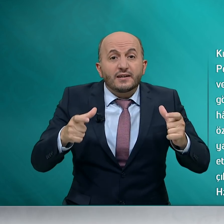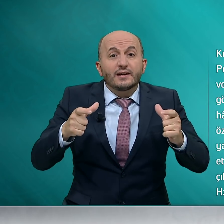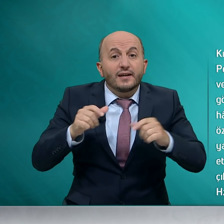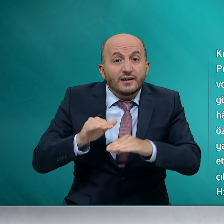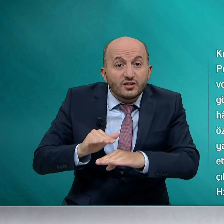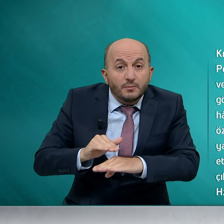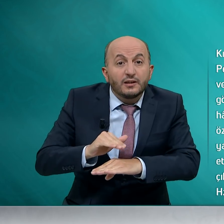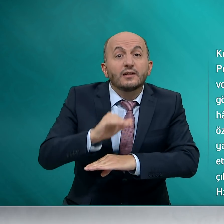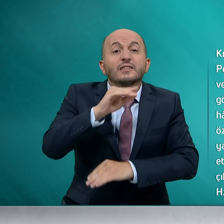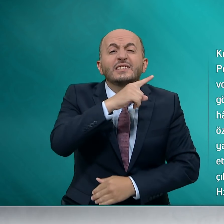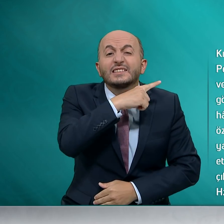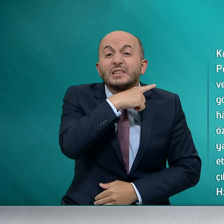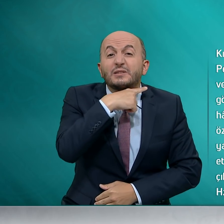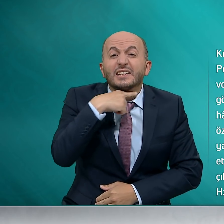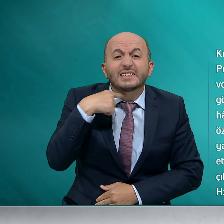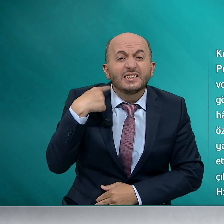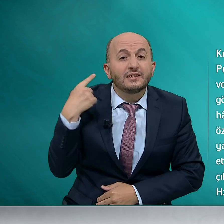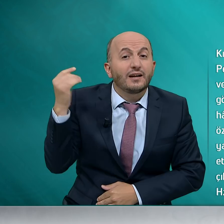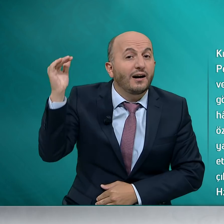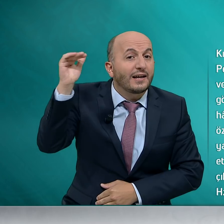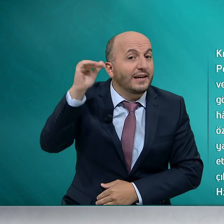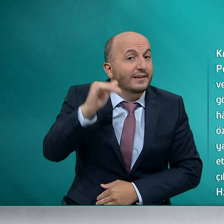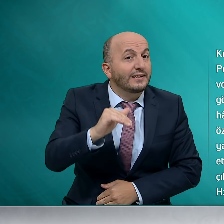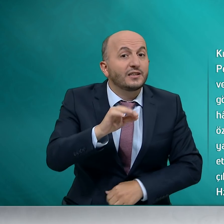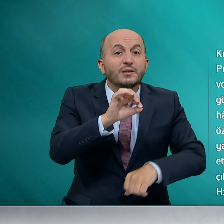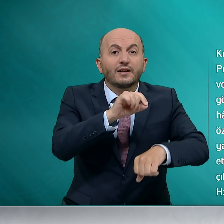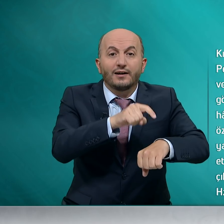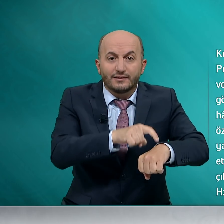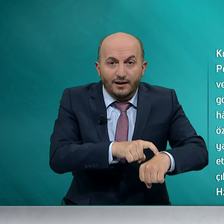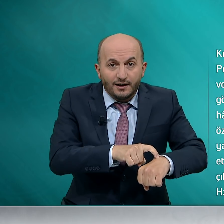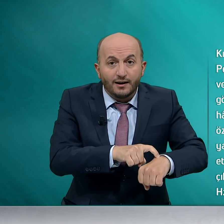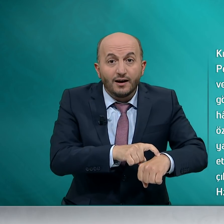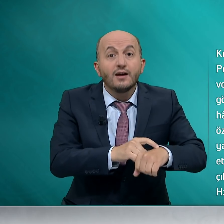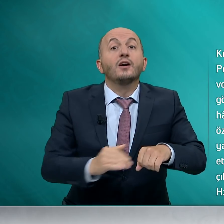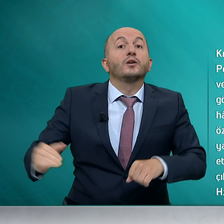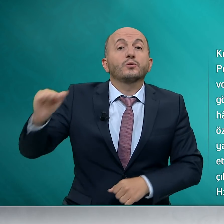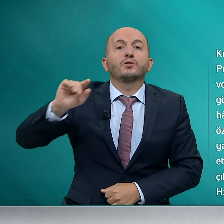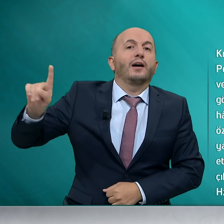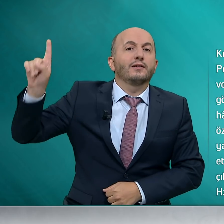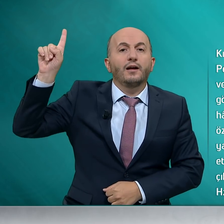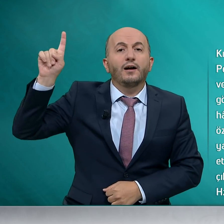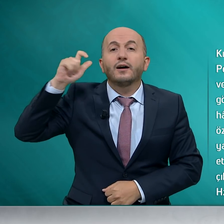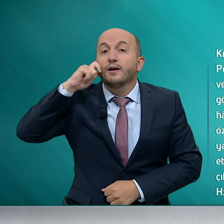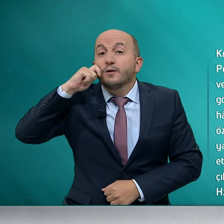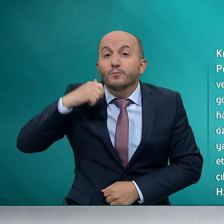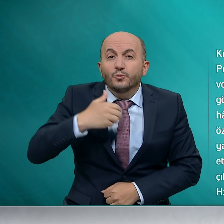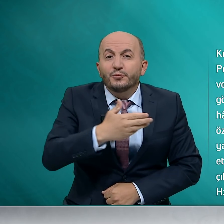Mekke'de yaşamalarının imkansız hale geldiği bir anda Yüce Allah